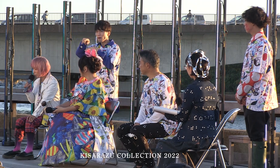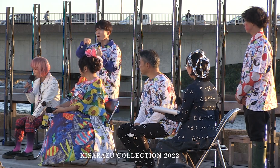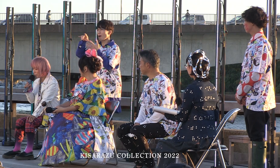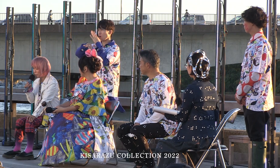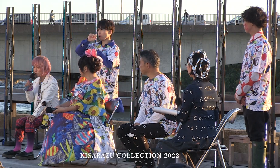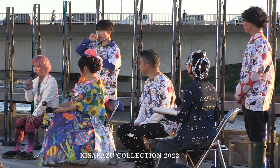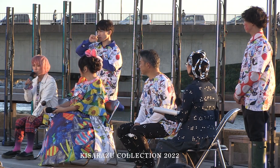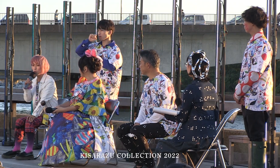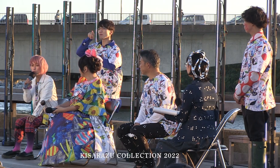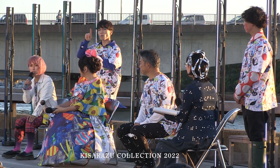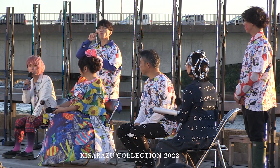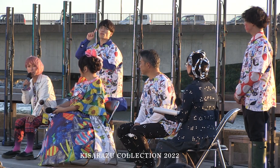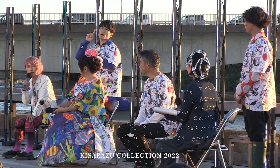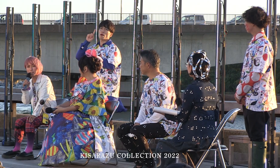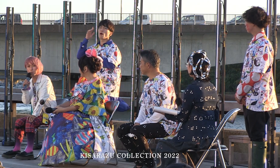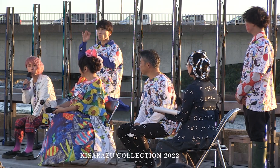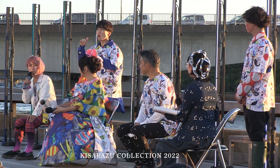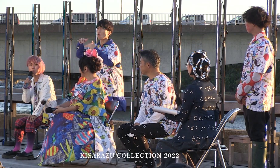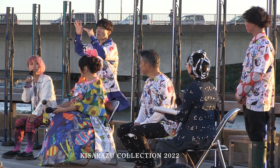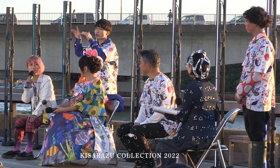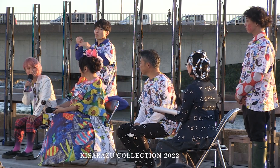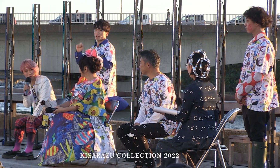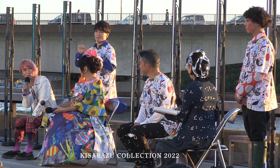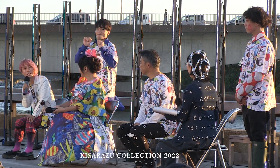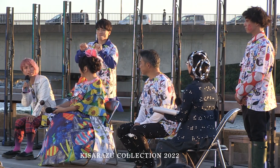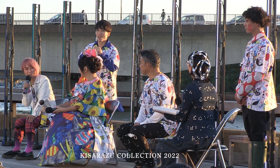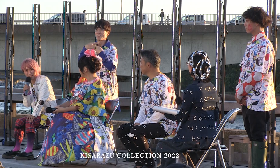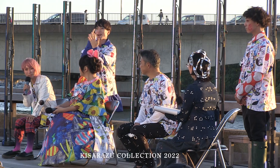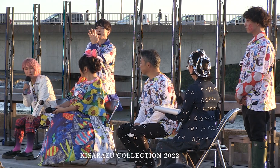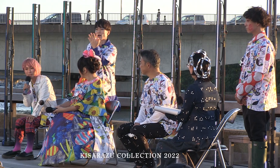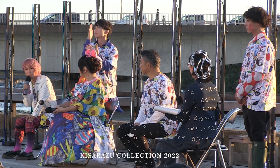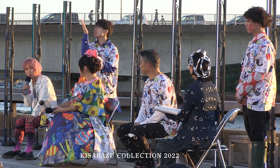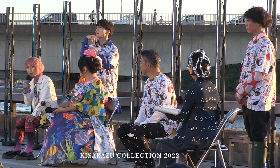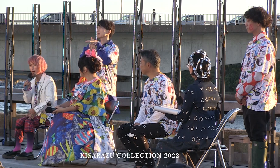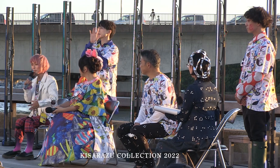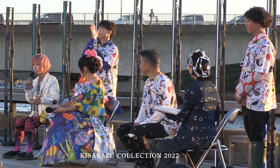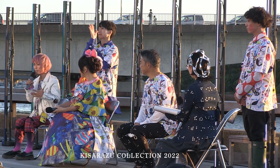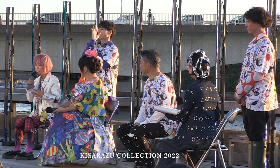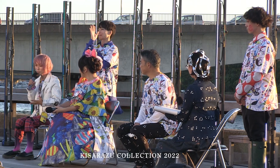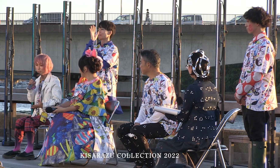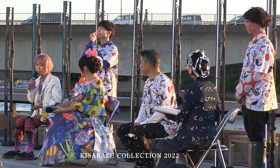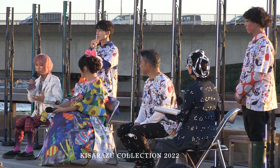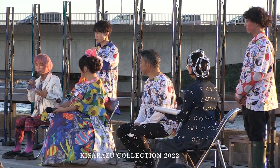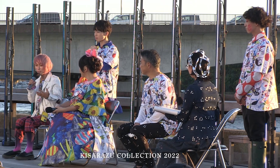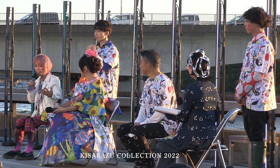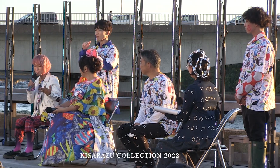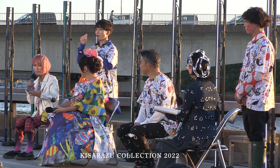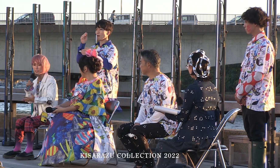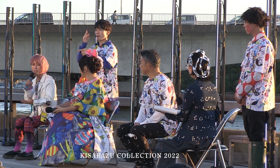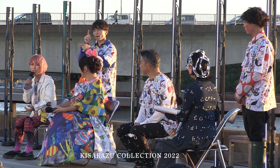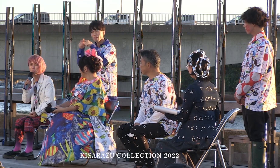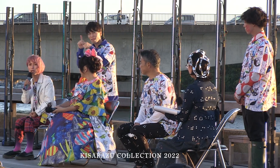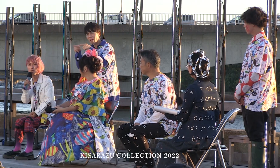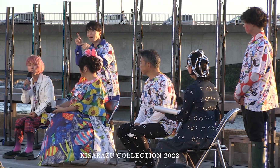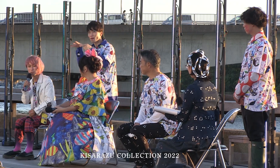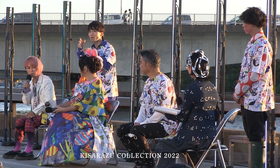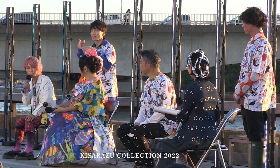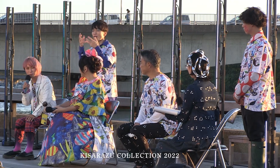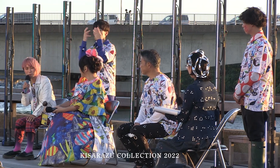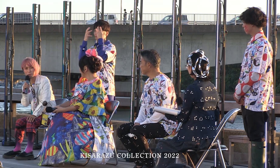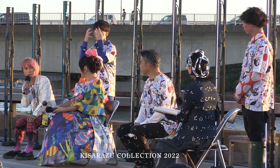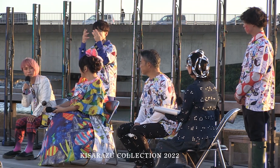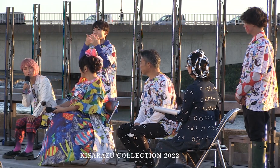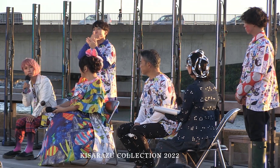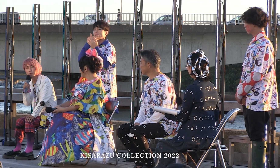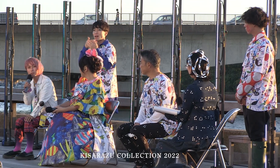うすでにやり尽くした大人がやっても意味がないと思ったんですね。この、まあ、せっかくだからこんな大切な機会はど